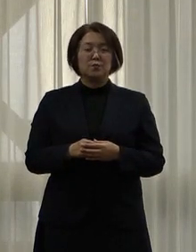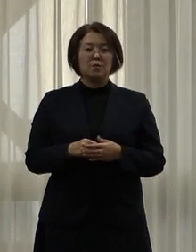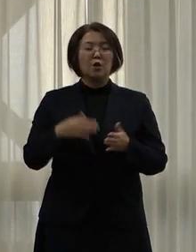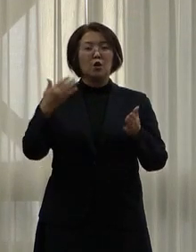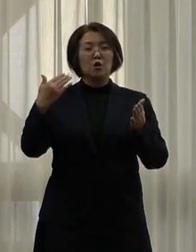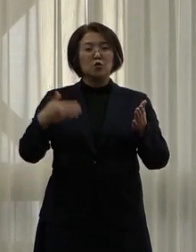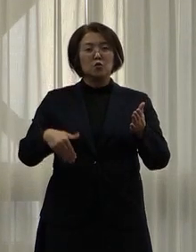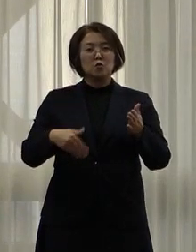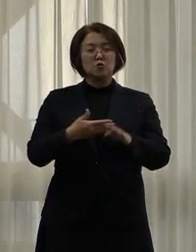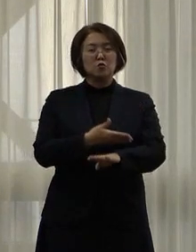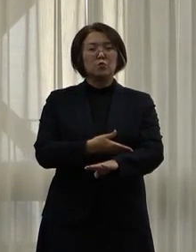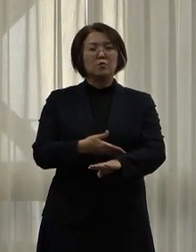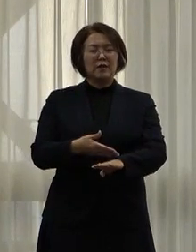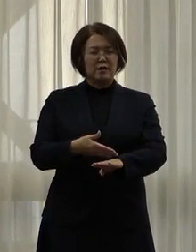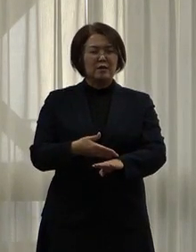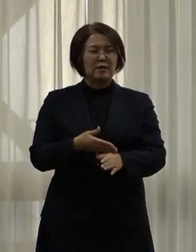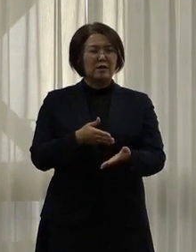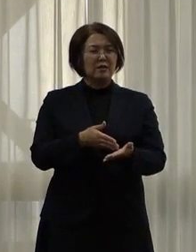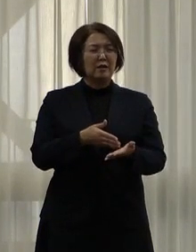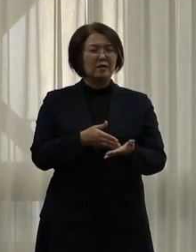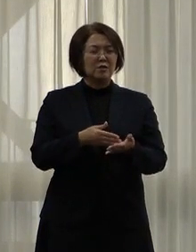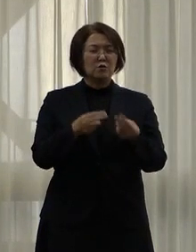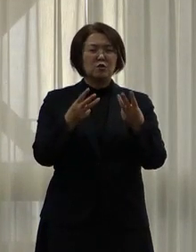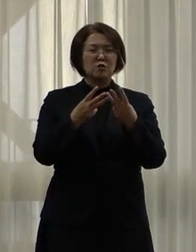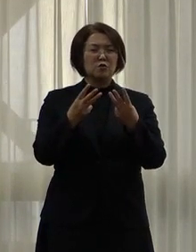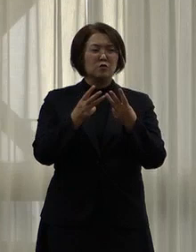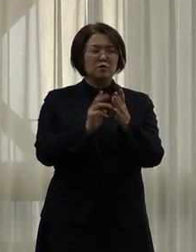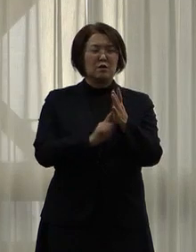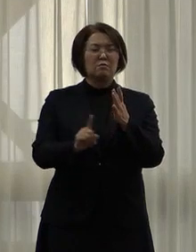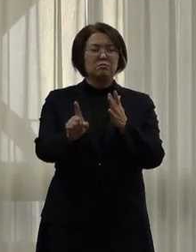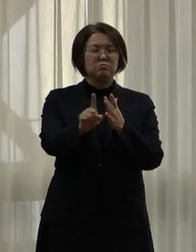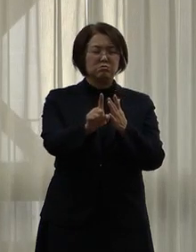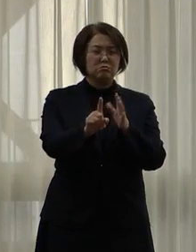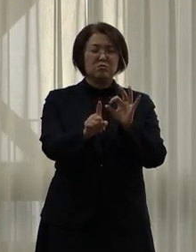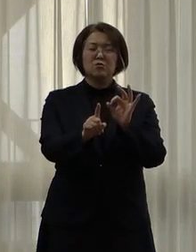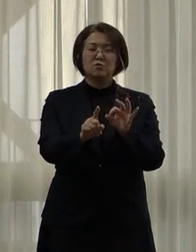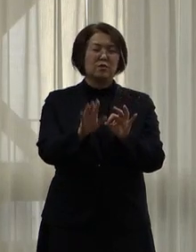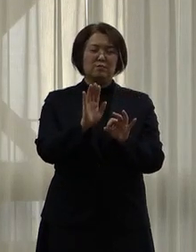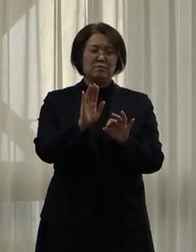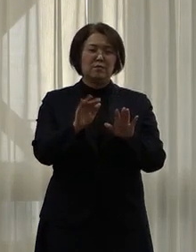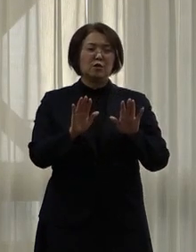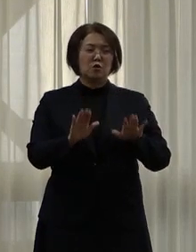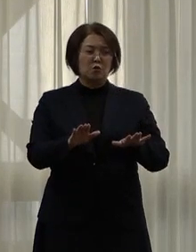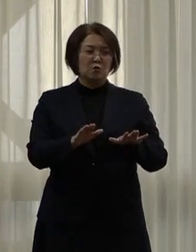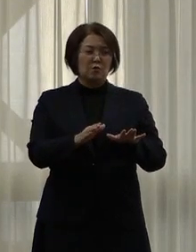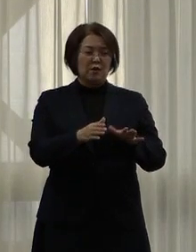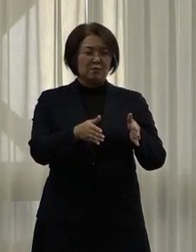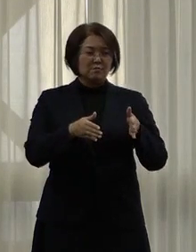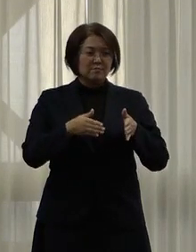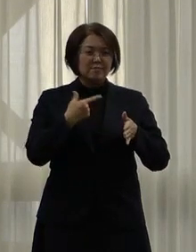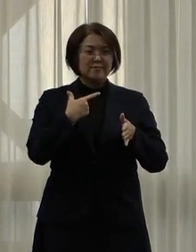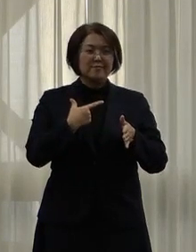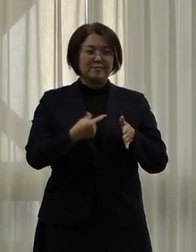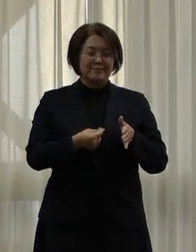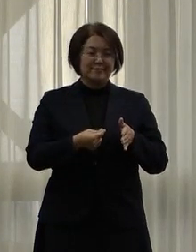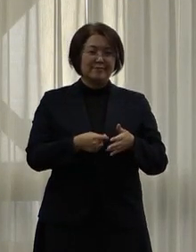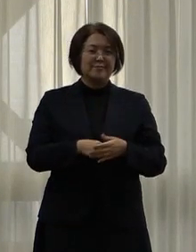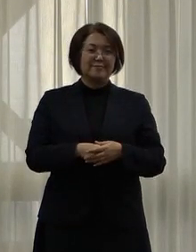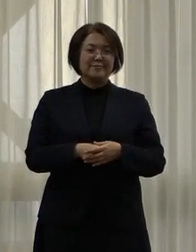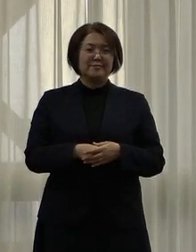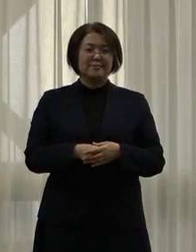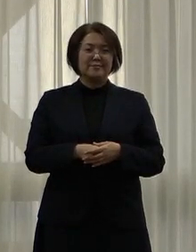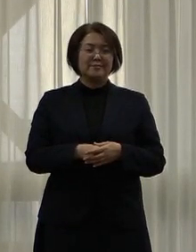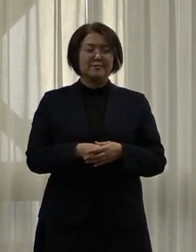中経過で、話しますと、数字がまた一人歩きしてしまうので、今日のところはご容赦いただきたいと思います